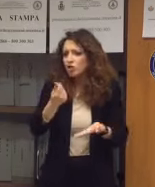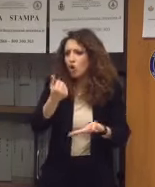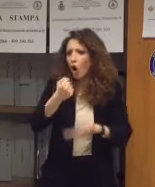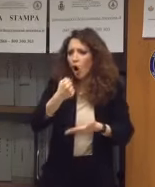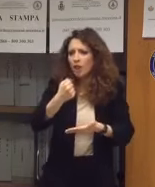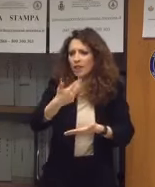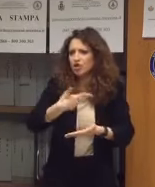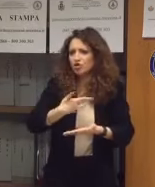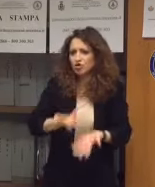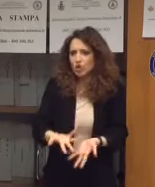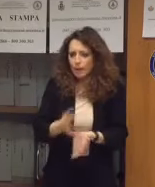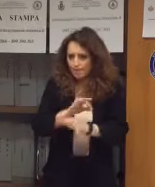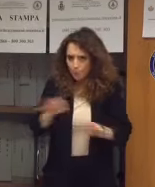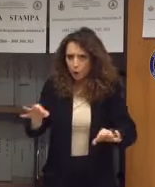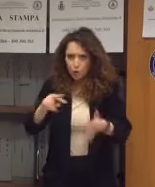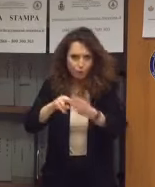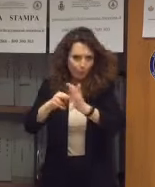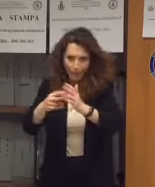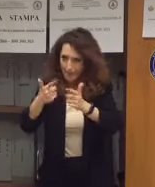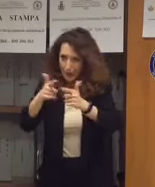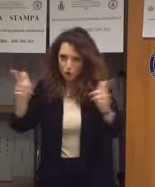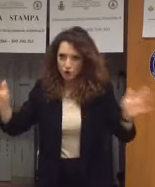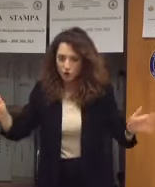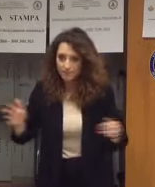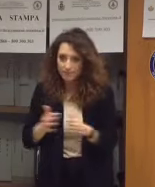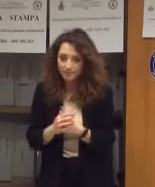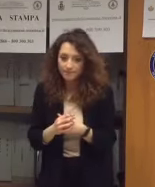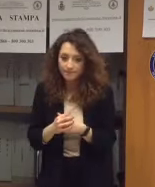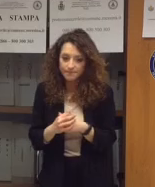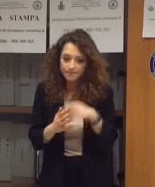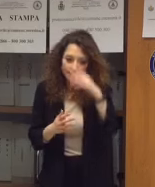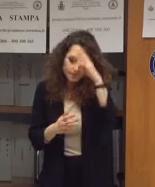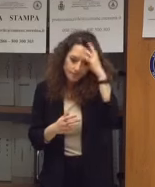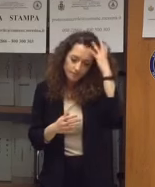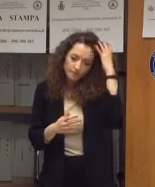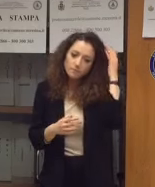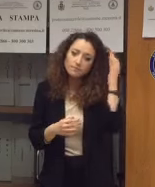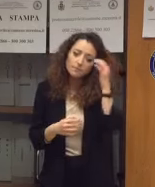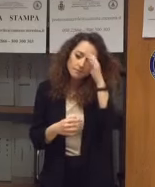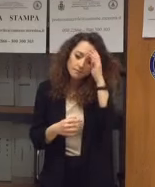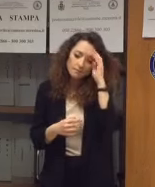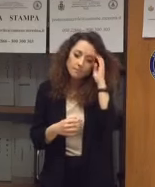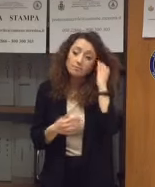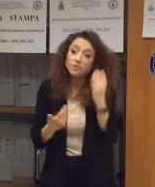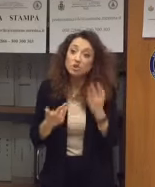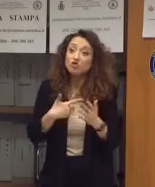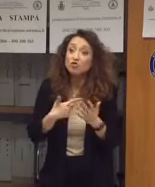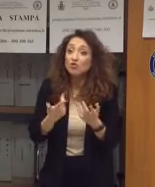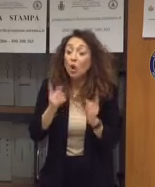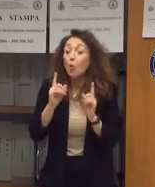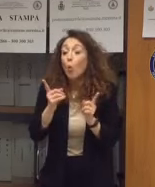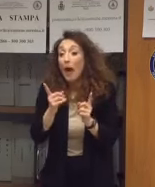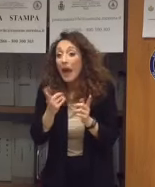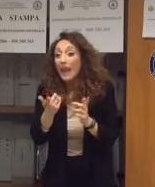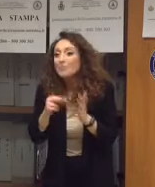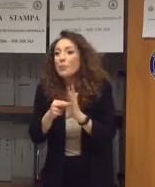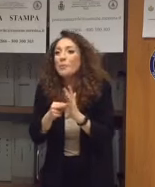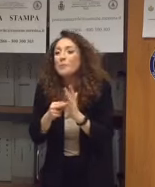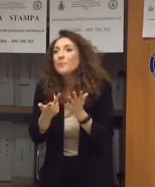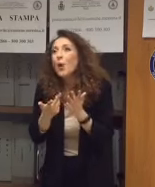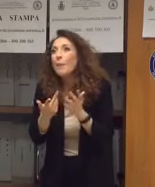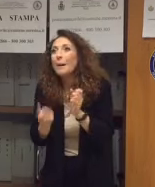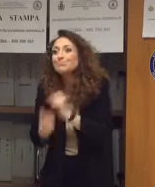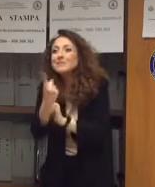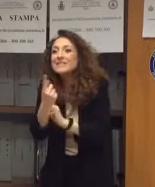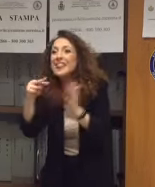Il problema non si pone, anche se ci sono alcuni problemi tecnici, perché guardate, anche